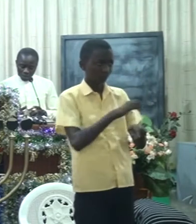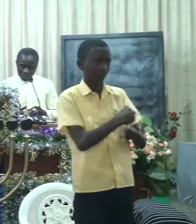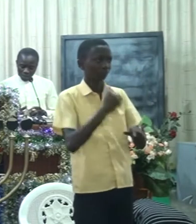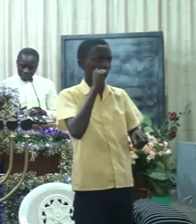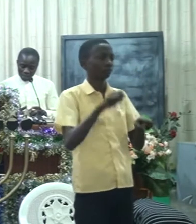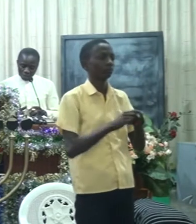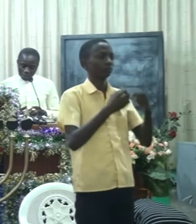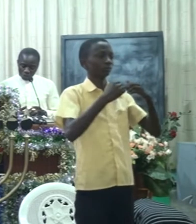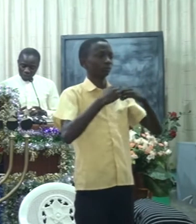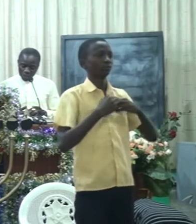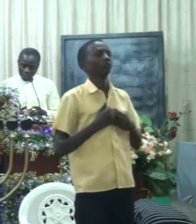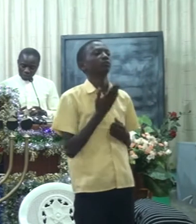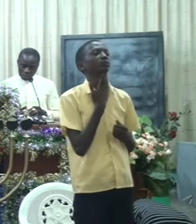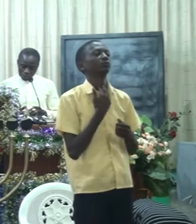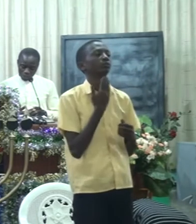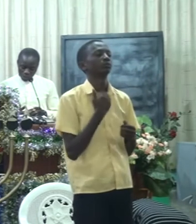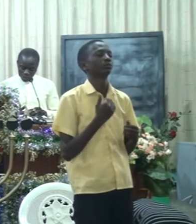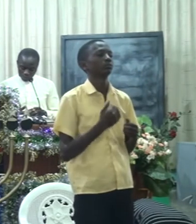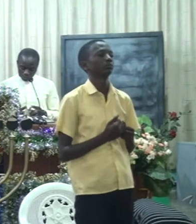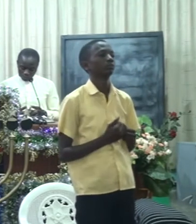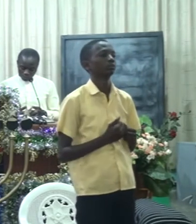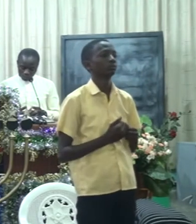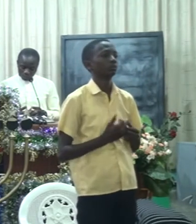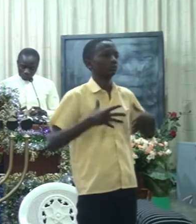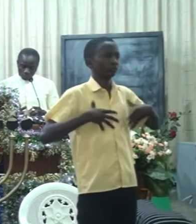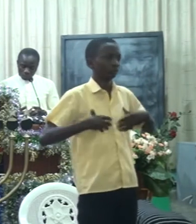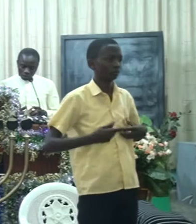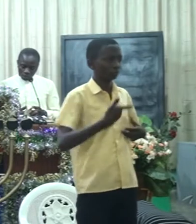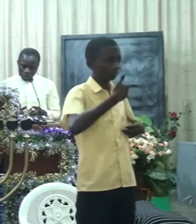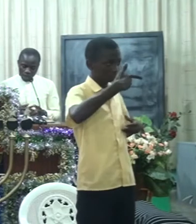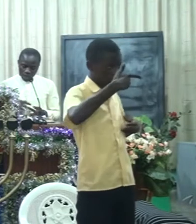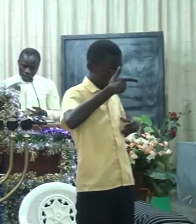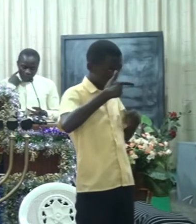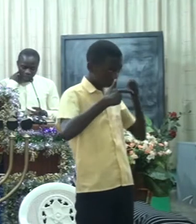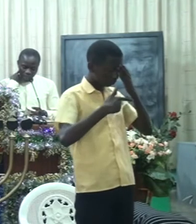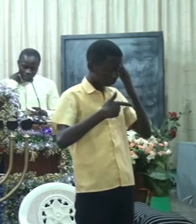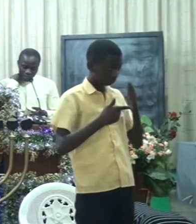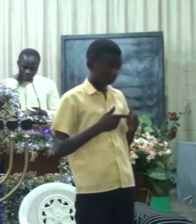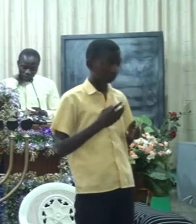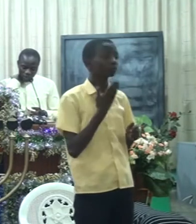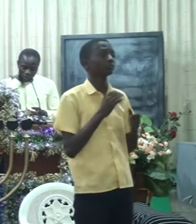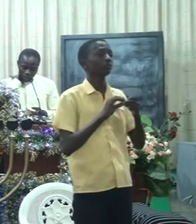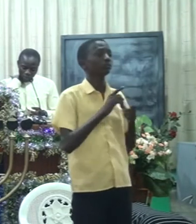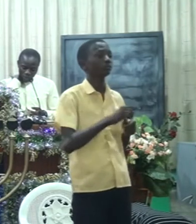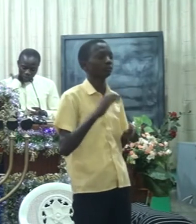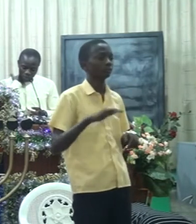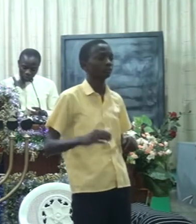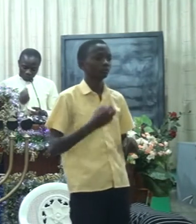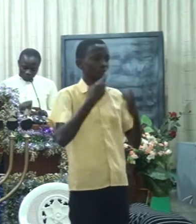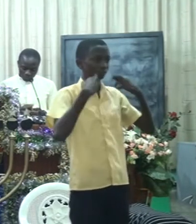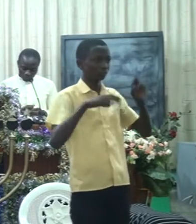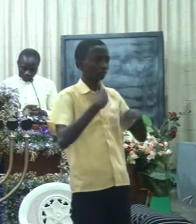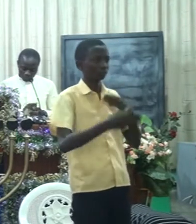Nos frères et sœurs ont des requêtes. Pour Kubali mahitaji ya watoto wako ijibie. Agrée de tes enfants et réponds à